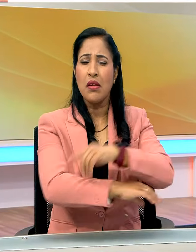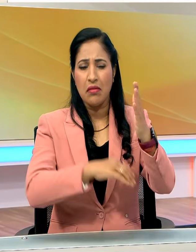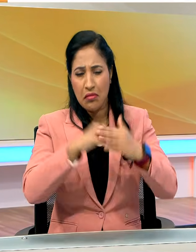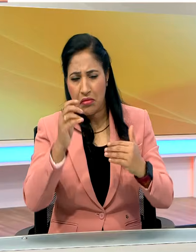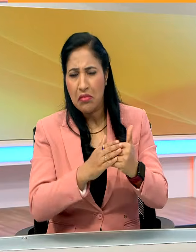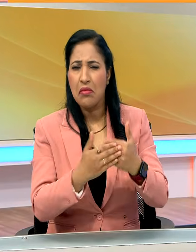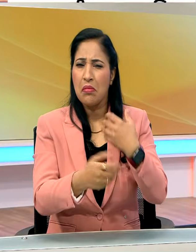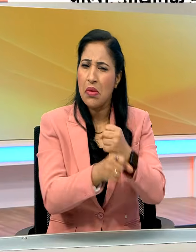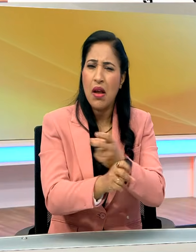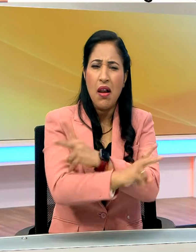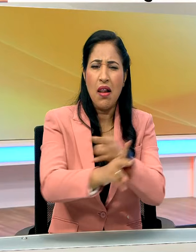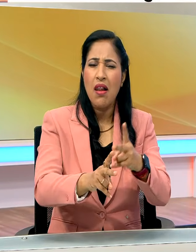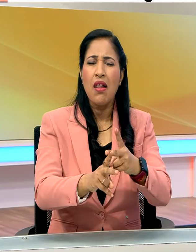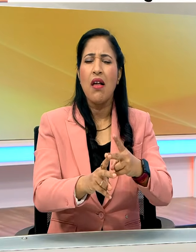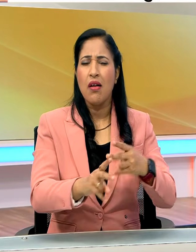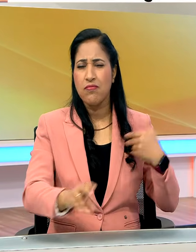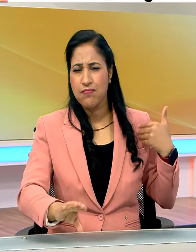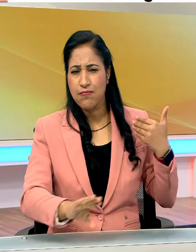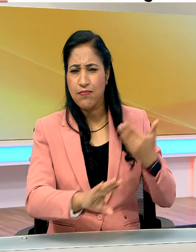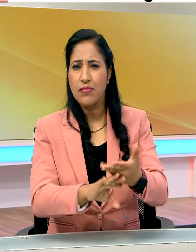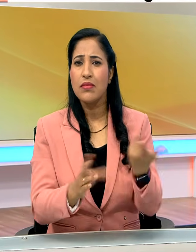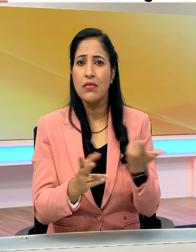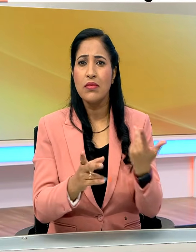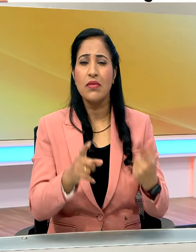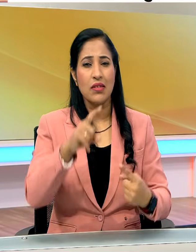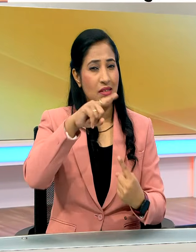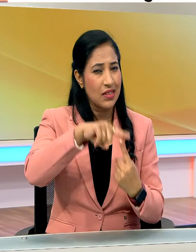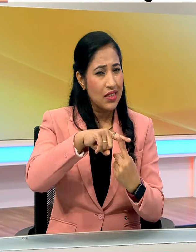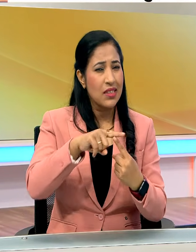को इन्हीं त्रिवेणी